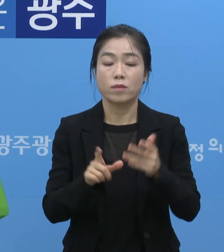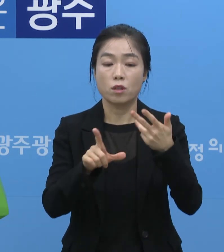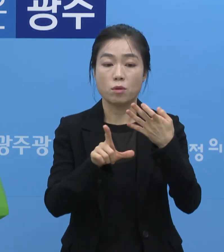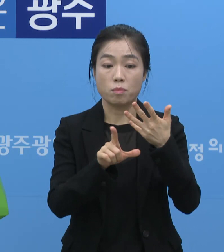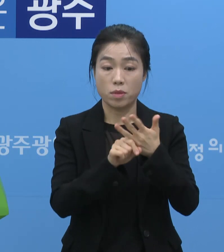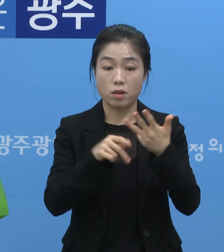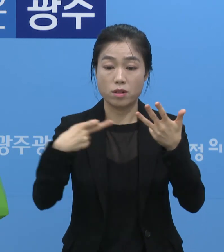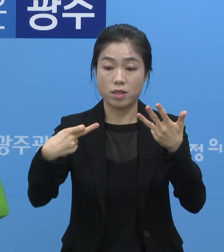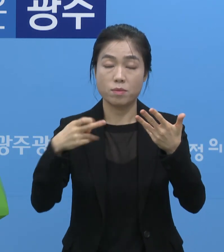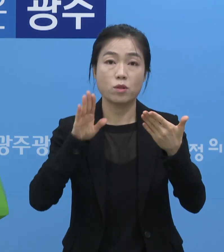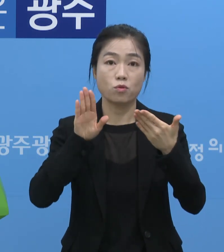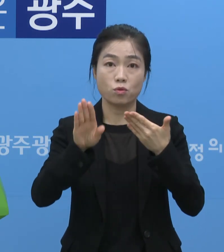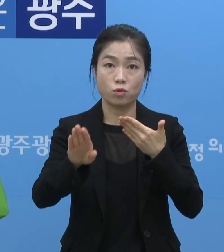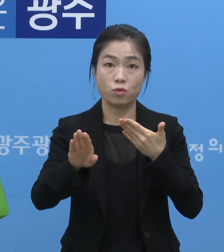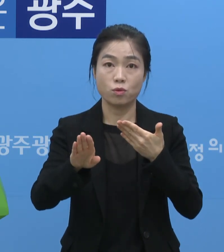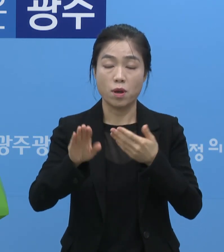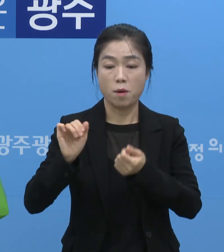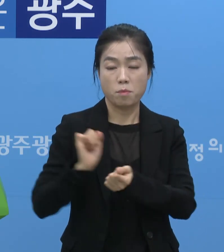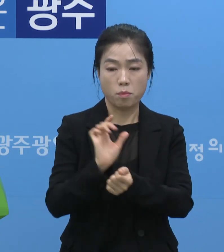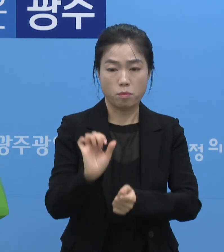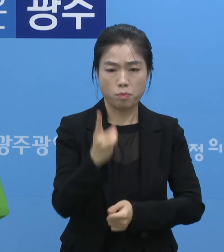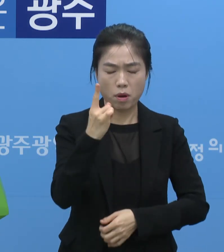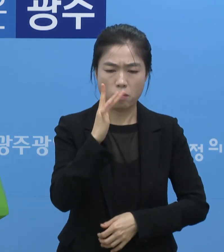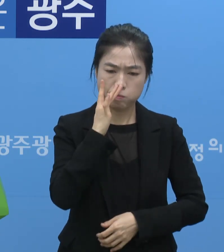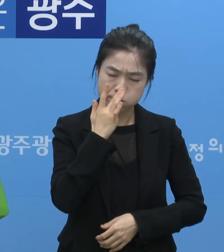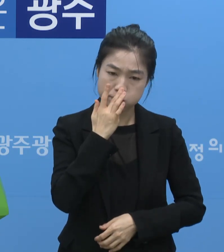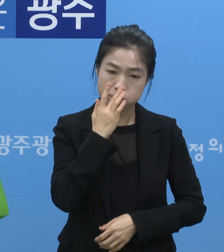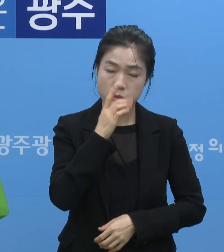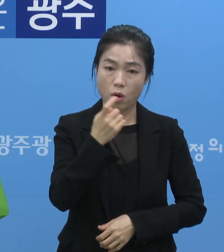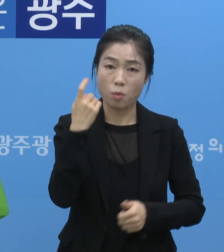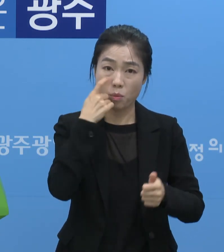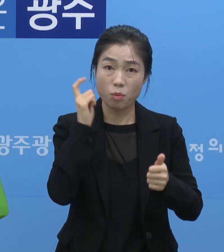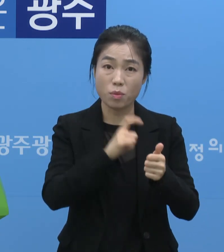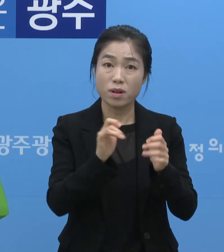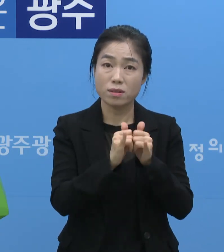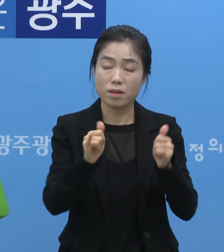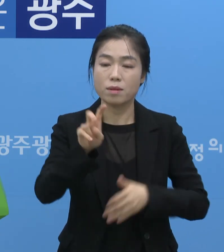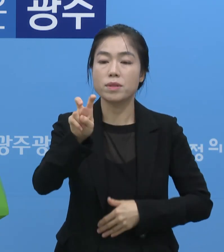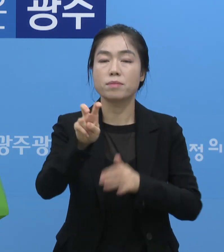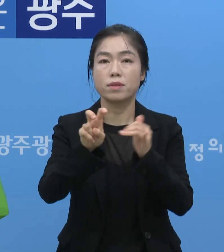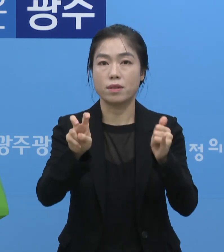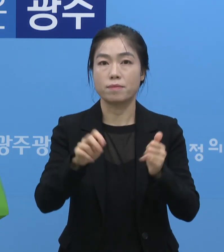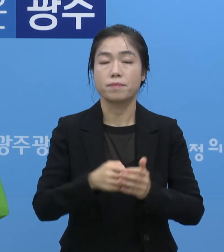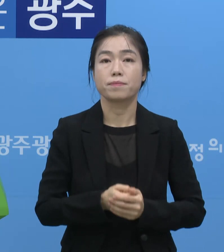12일 이후에 감염은 불명으로 확인된 사람은 총 20명입니다.